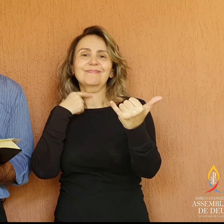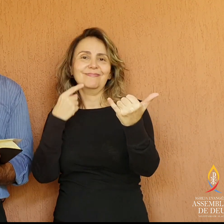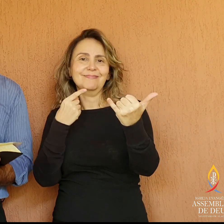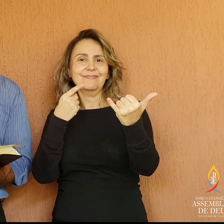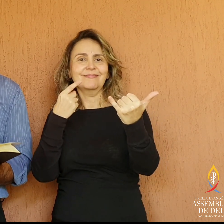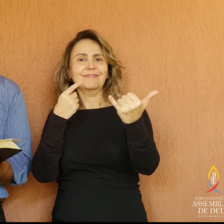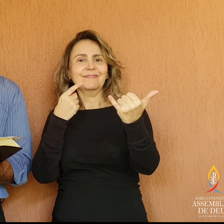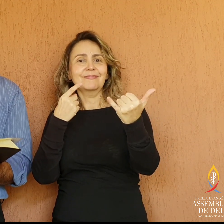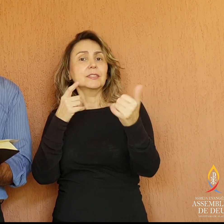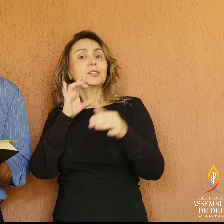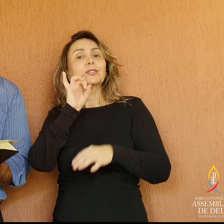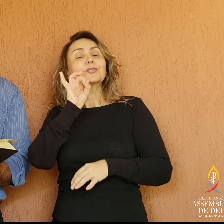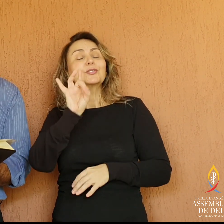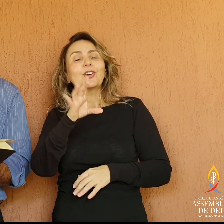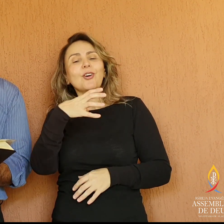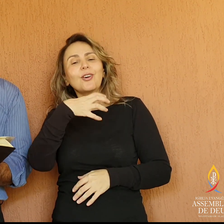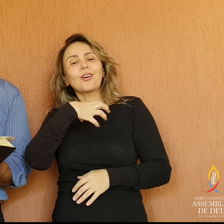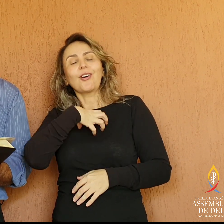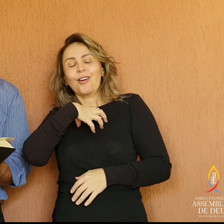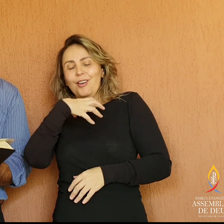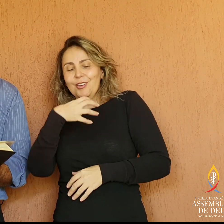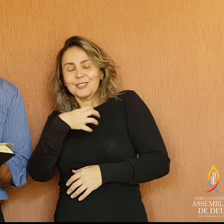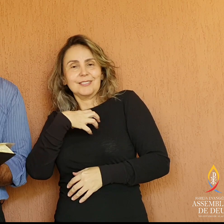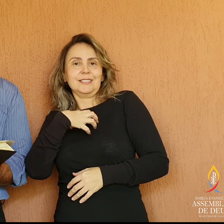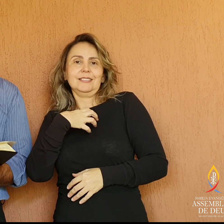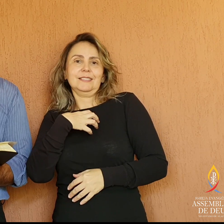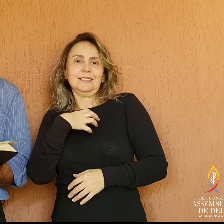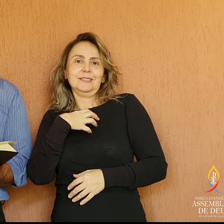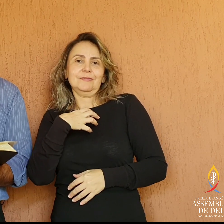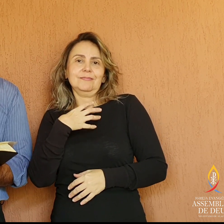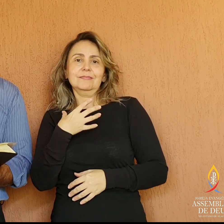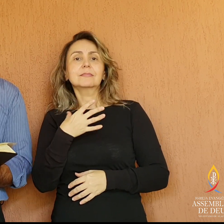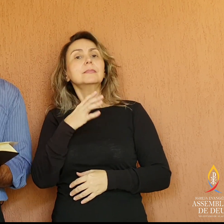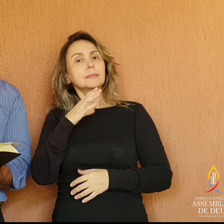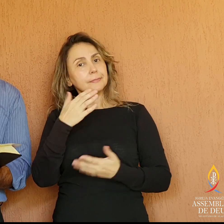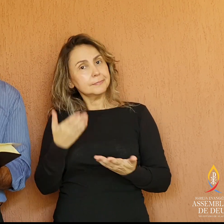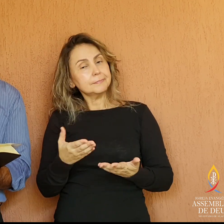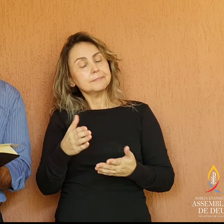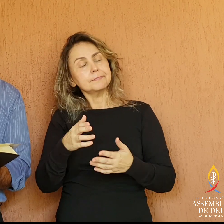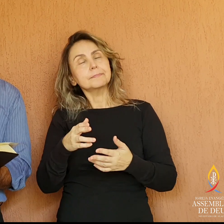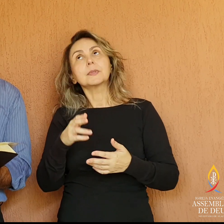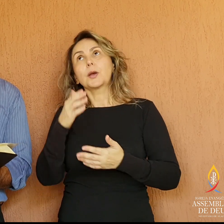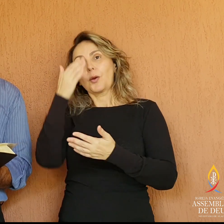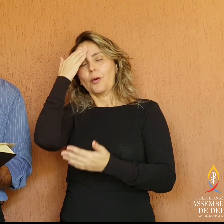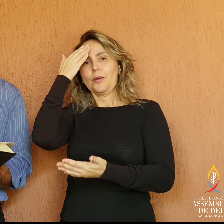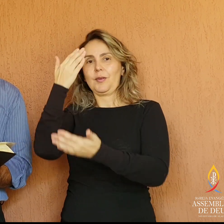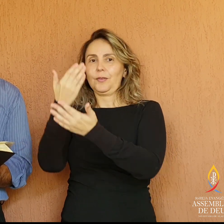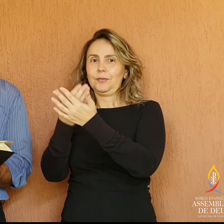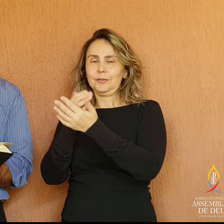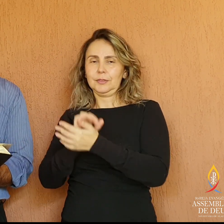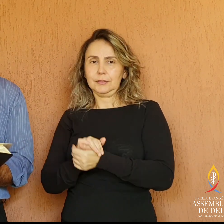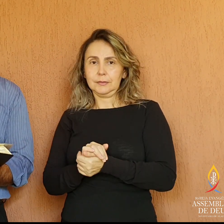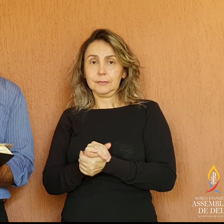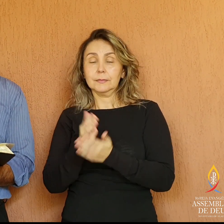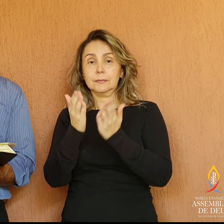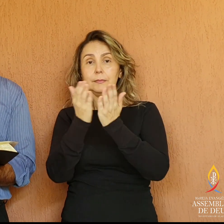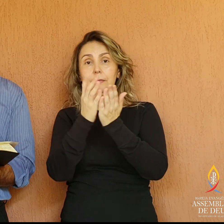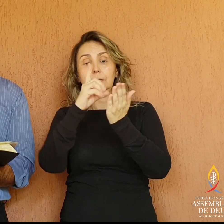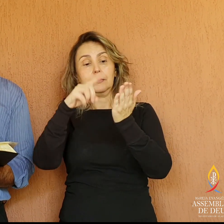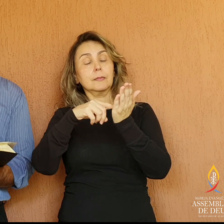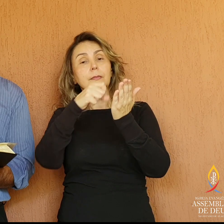eles sentiram isso, por isso confiaram. Então a Bíblia vai relatar lá no Antigo